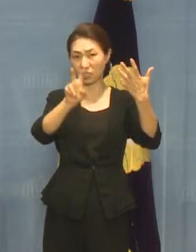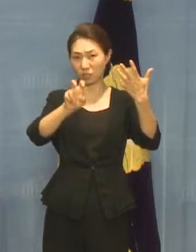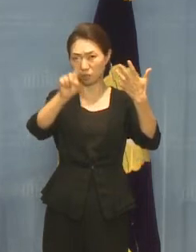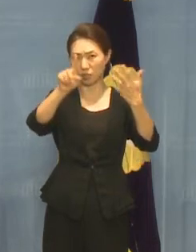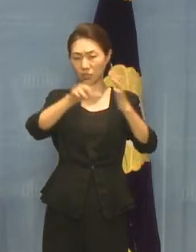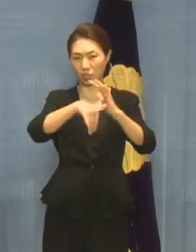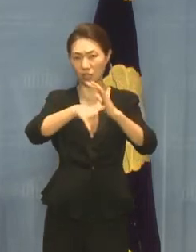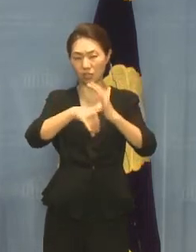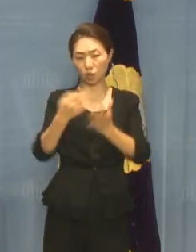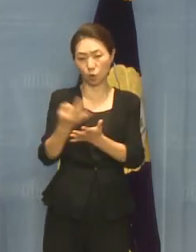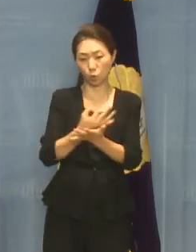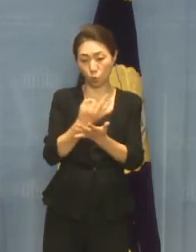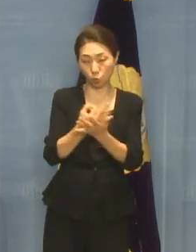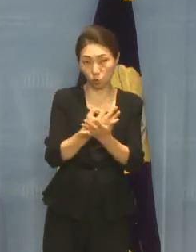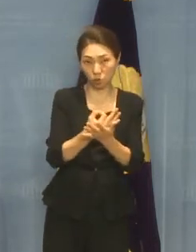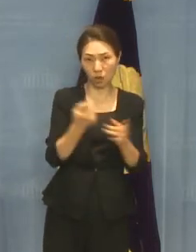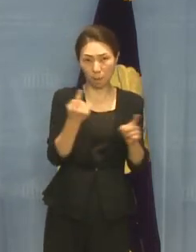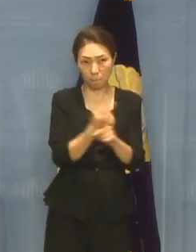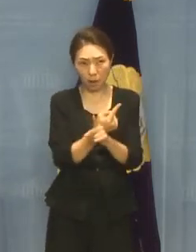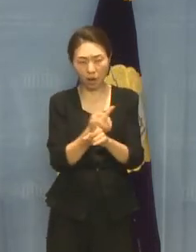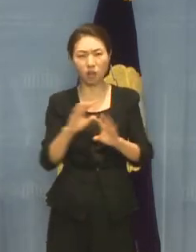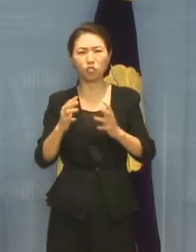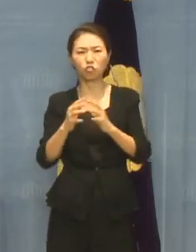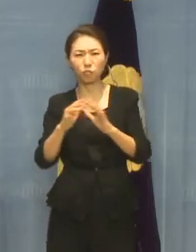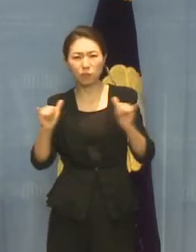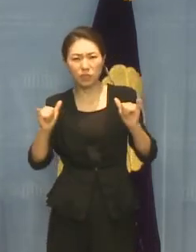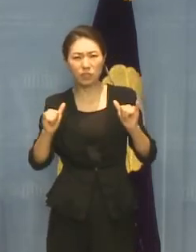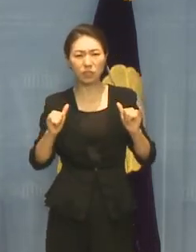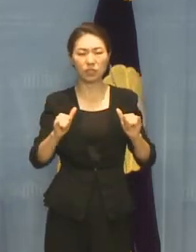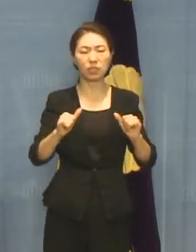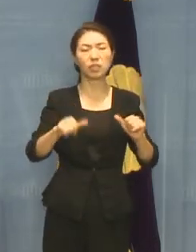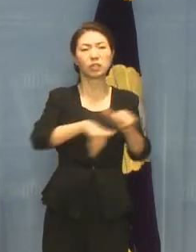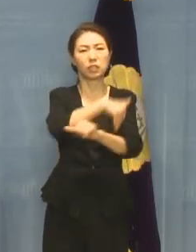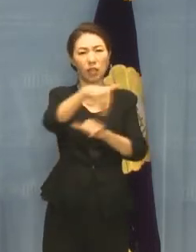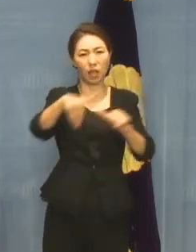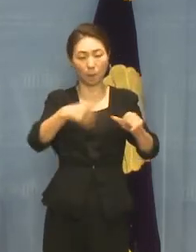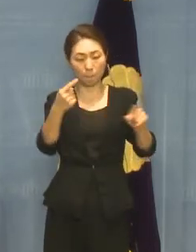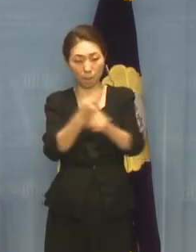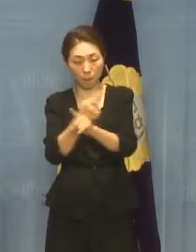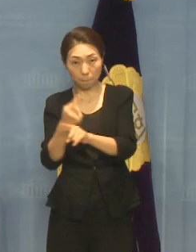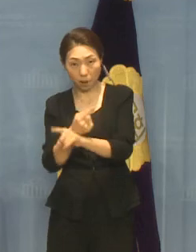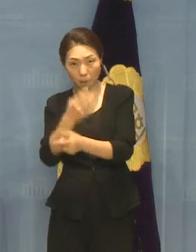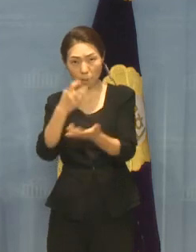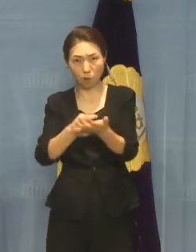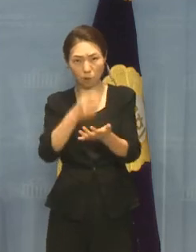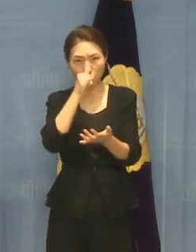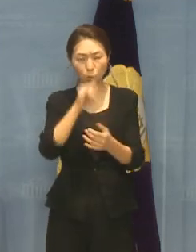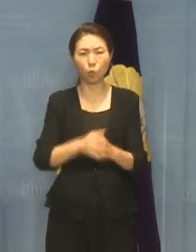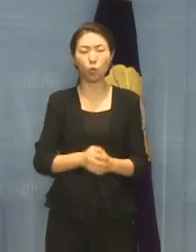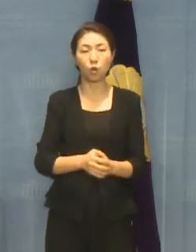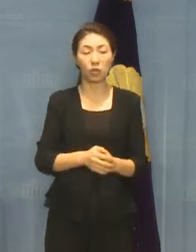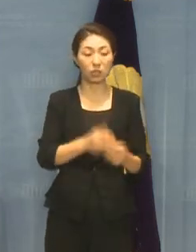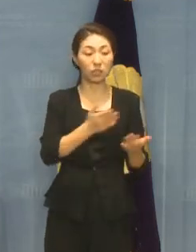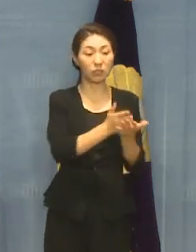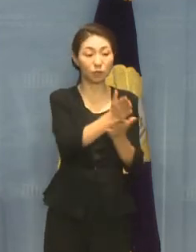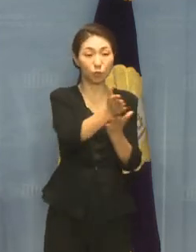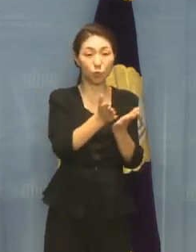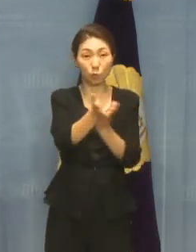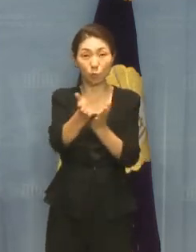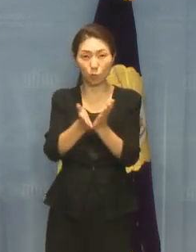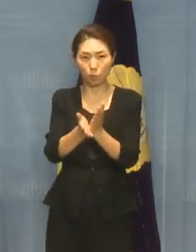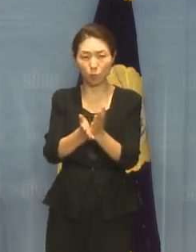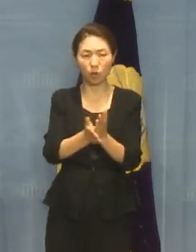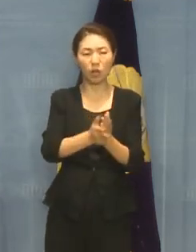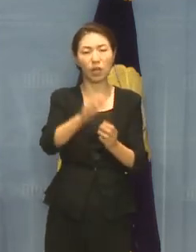생산 개정, 소득 개정 등 국민 개정 체계에 따라 분석하고 각 계정별 주요 경제 지표, 경제 정책 등을